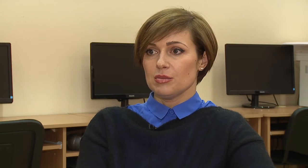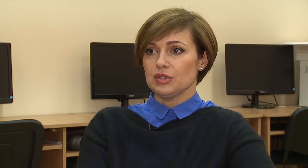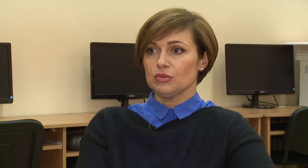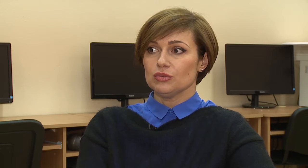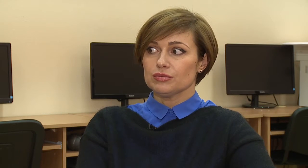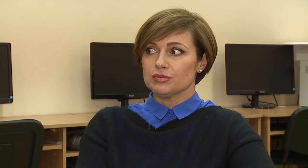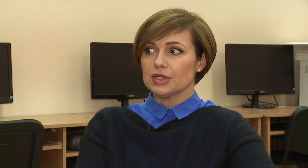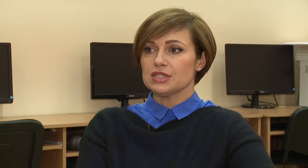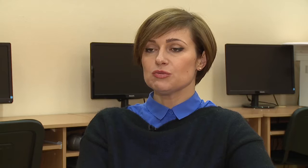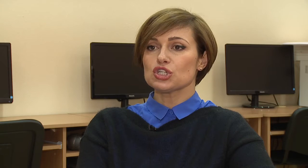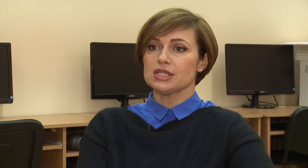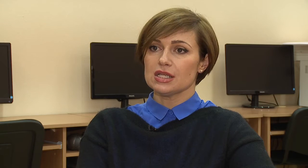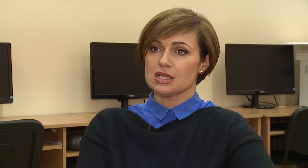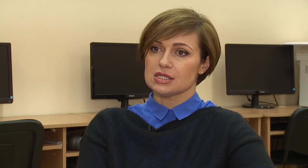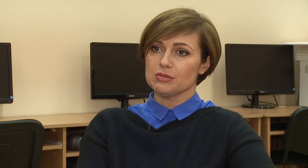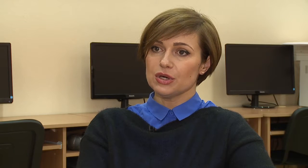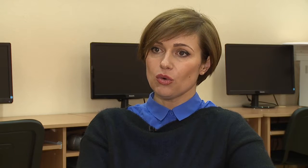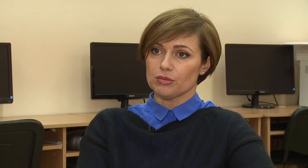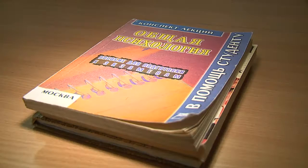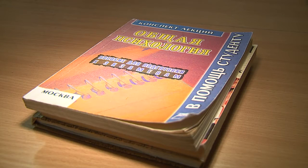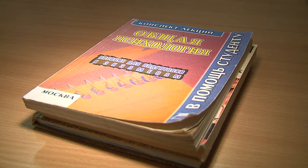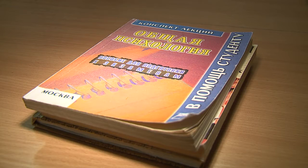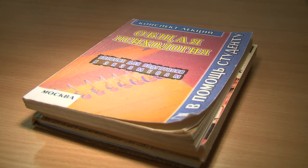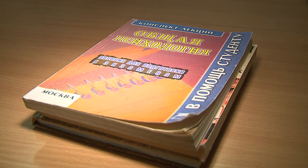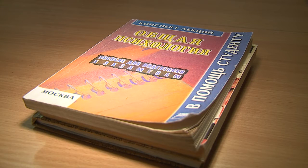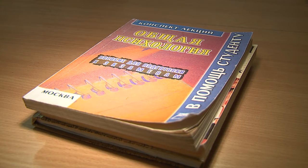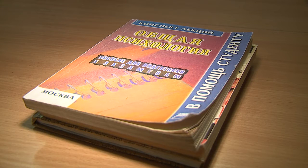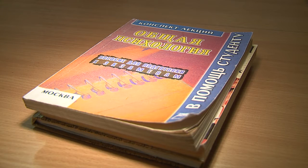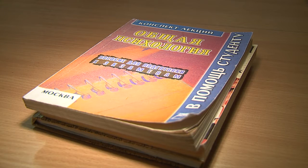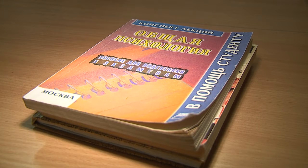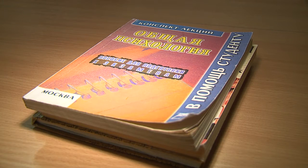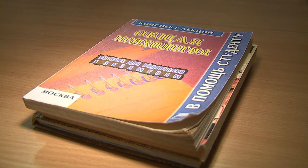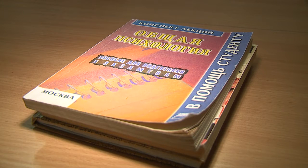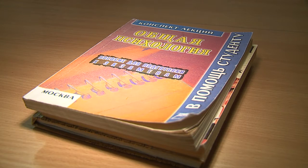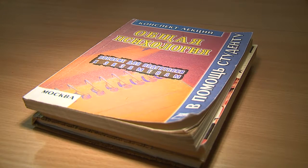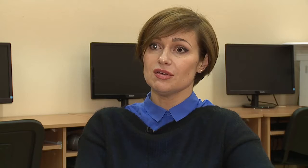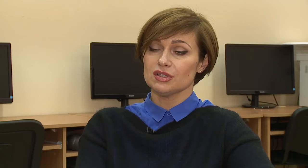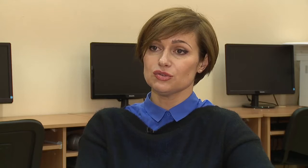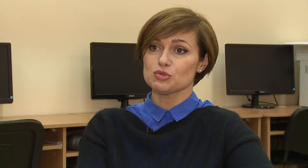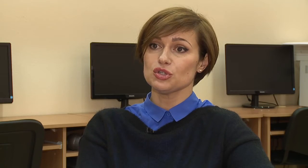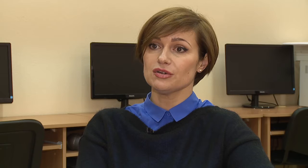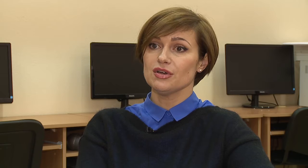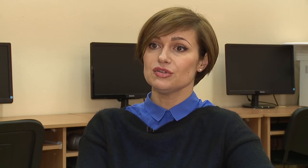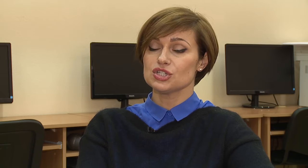поэтому они немножко стоят особняком. Глухонемые люди, у них есть свои сообщества, не виноваты в том, что так в их жизни